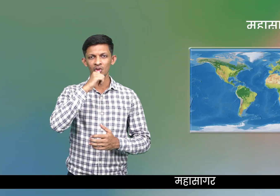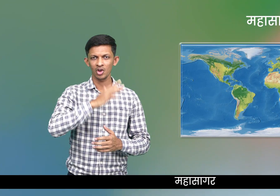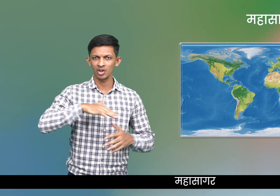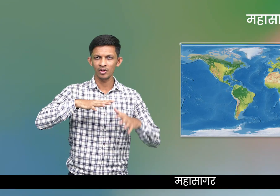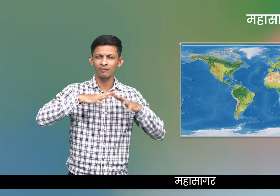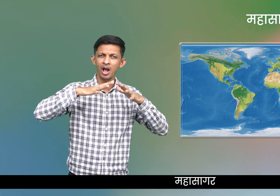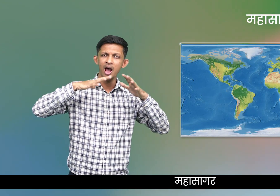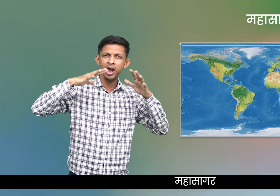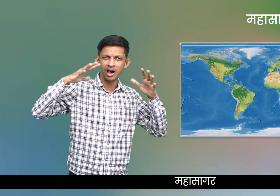महासागर।